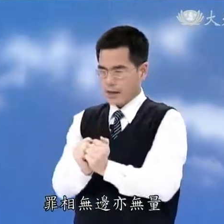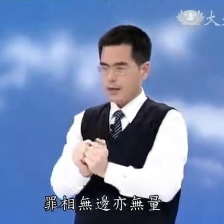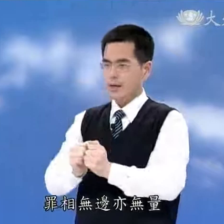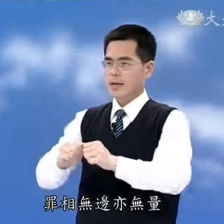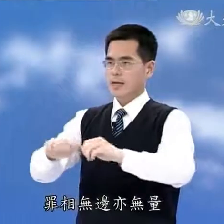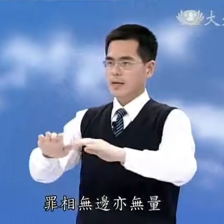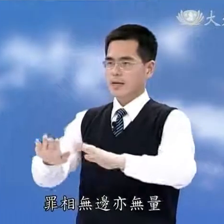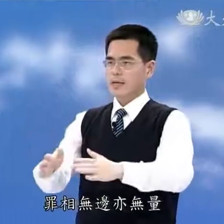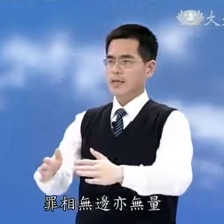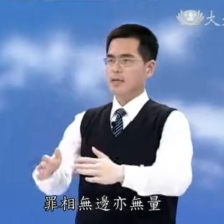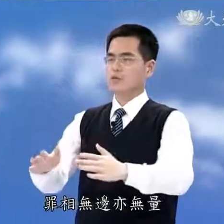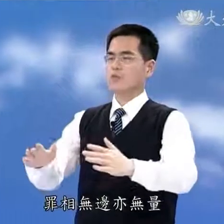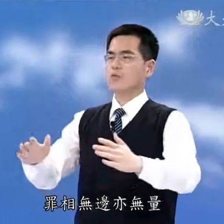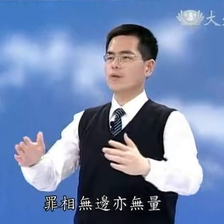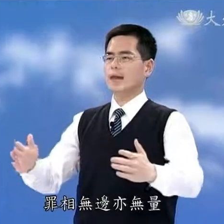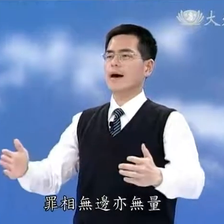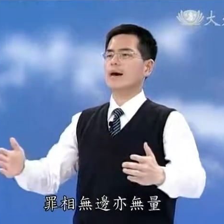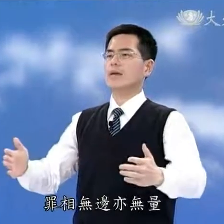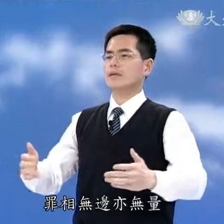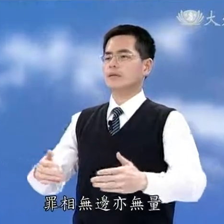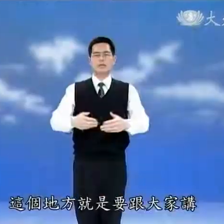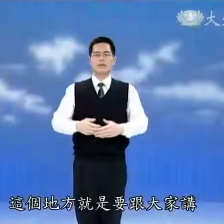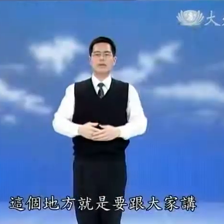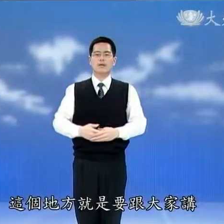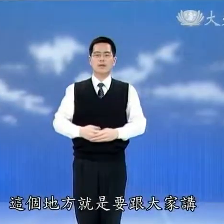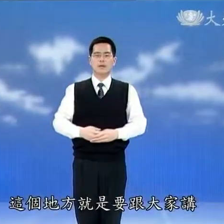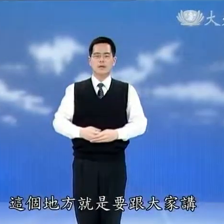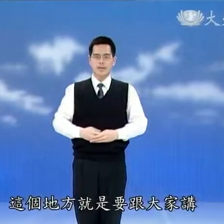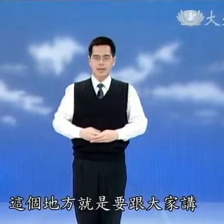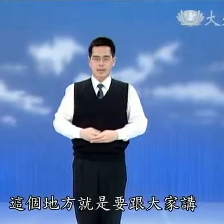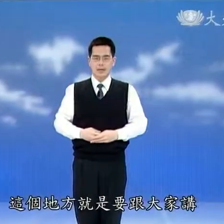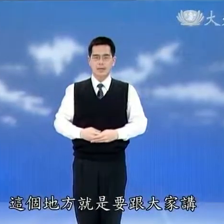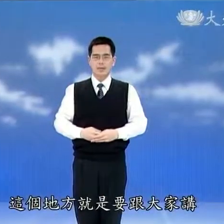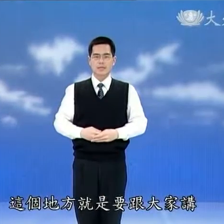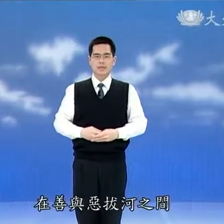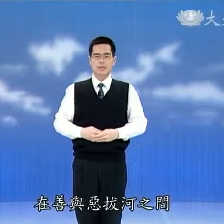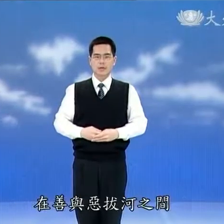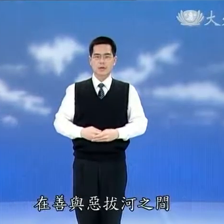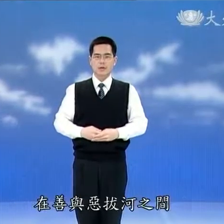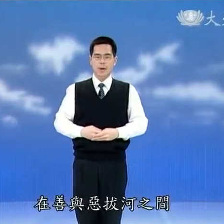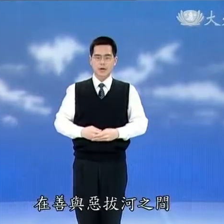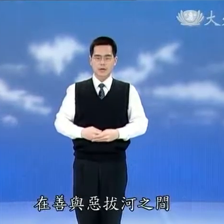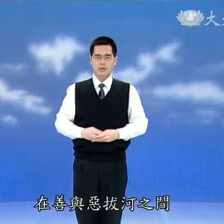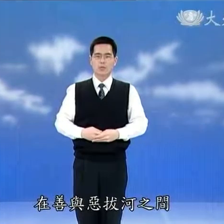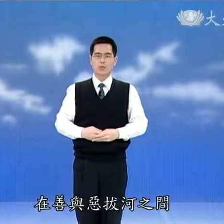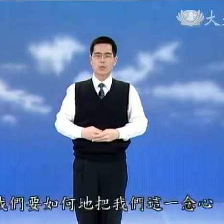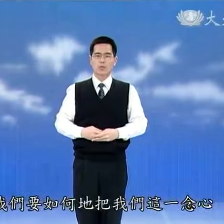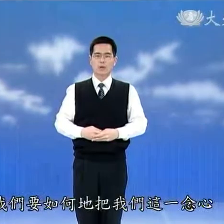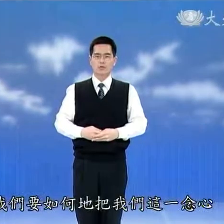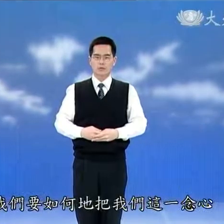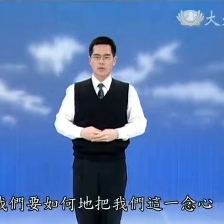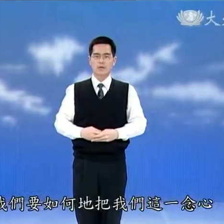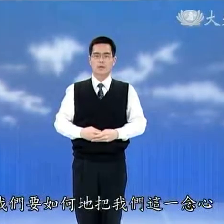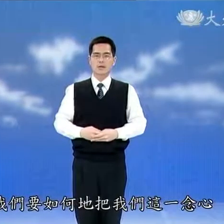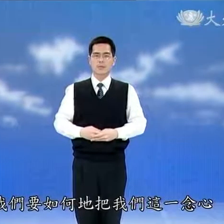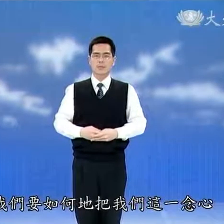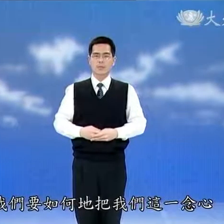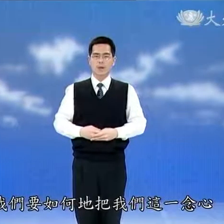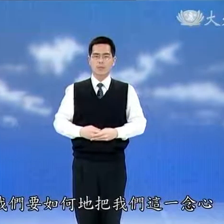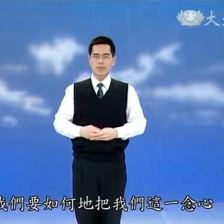边亦无量。这个地方就是要跟大家讲，在善与恶拔河之间，我们要如何的把我们这